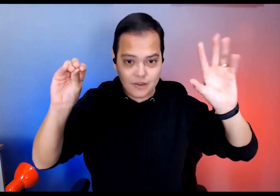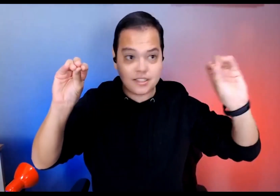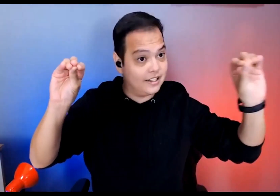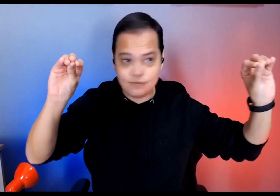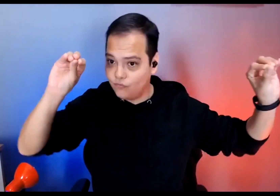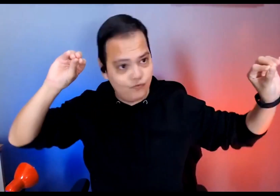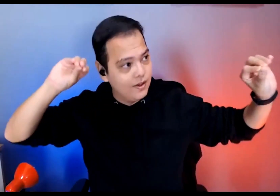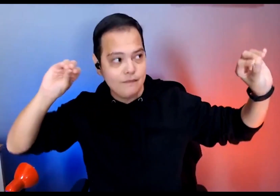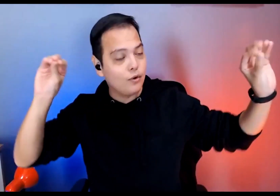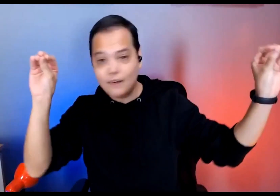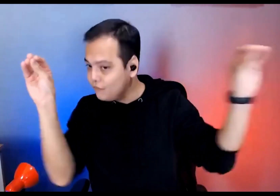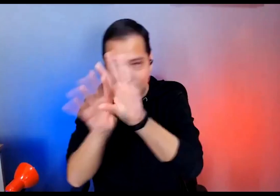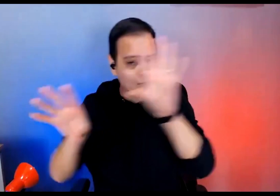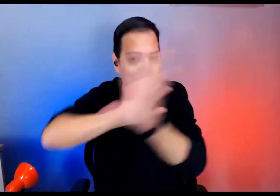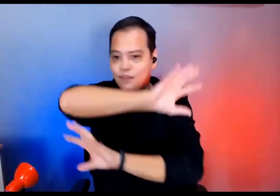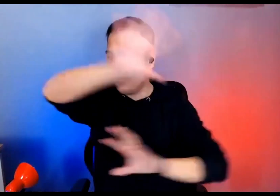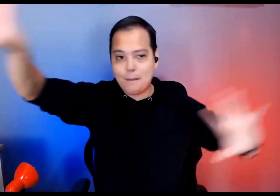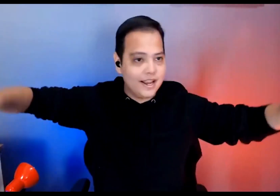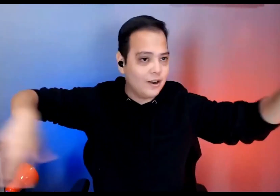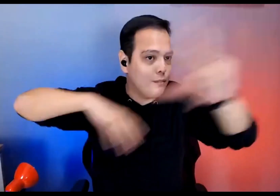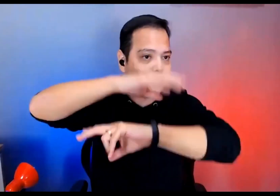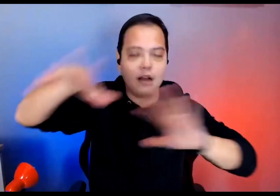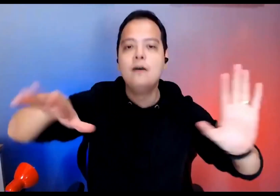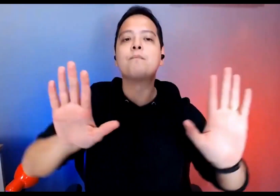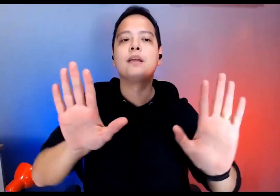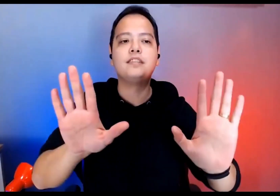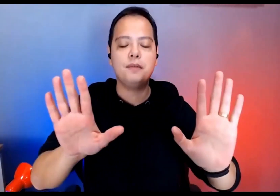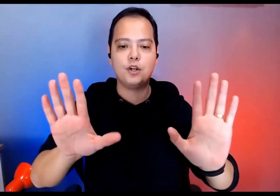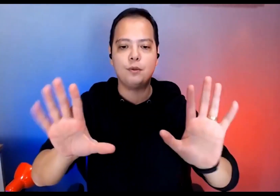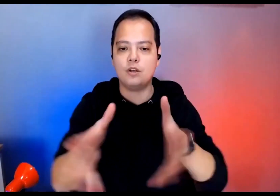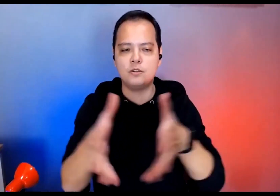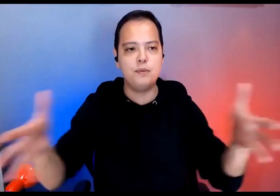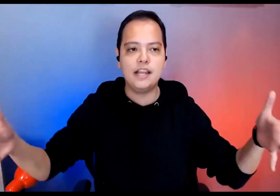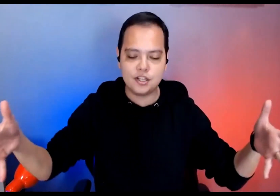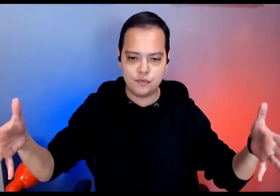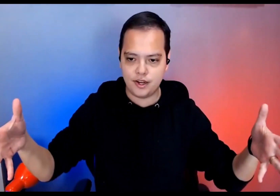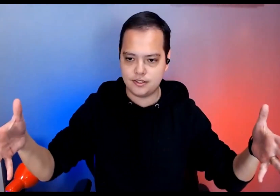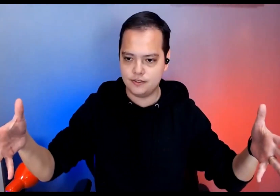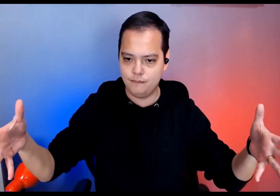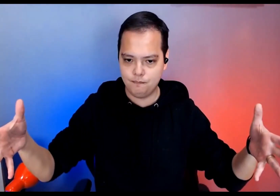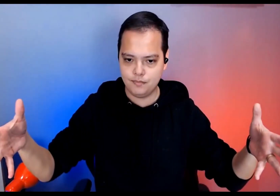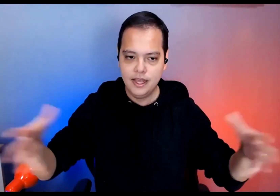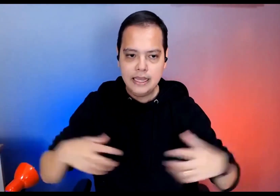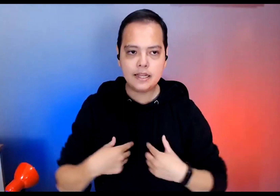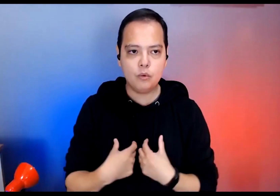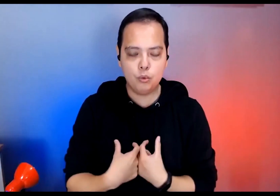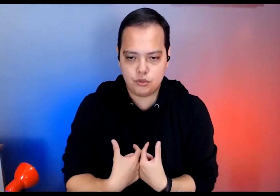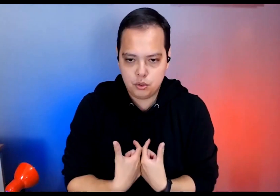sinais ficou uma fera com ela, e ficou uma briga lá no meio e tal. Eu sempre digo, pessoal, são experiências diferentes. Então, se o que eu estou